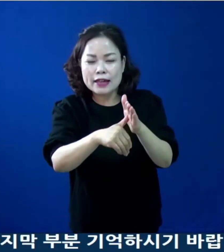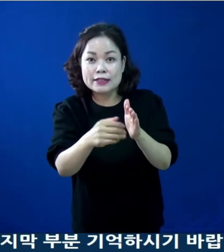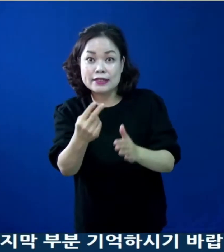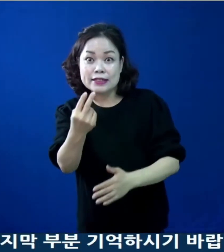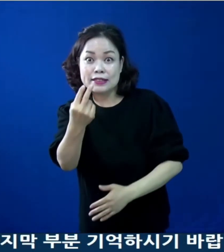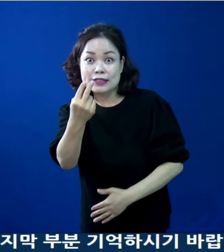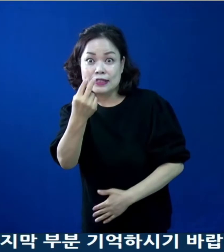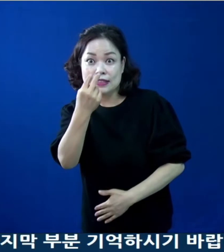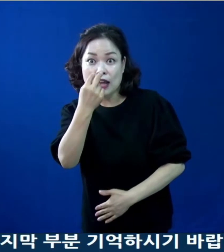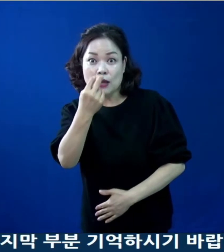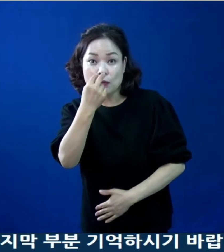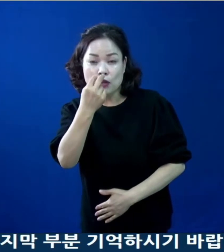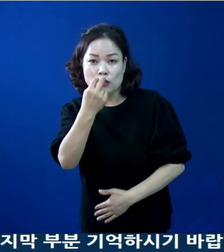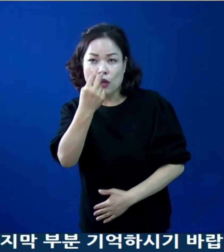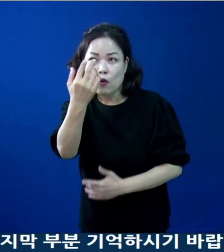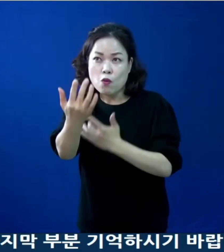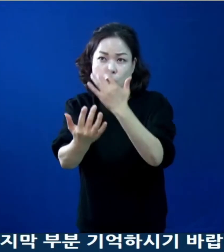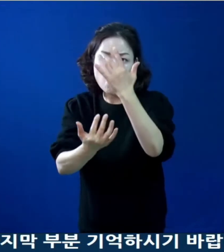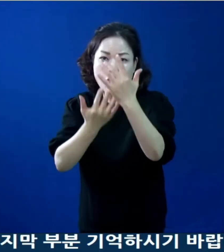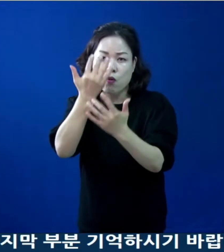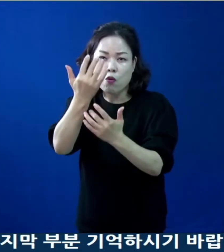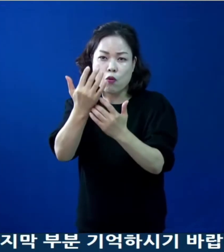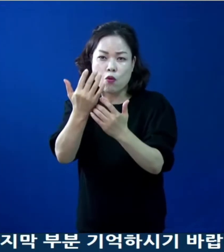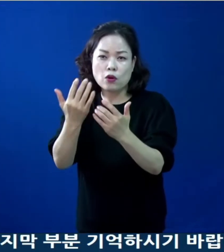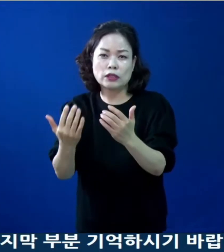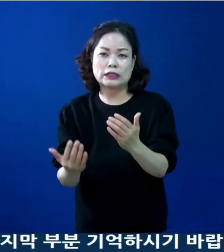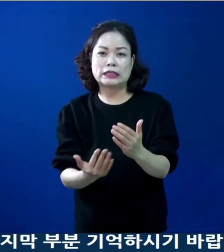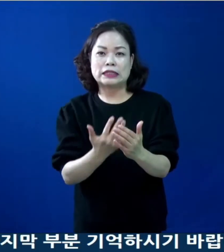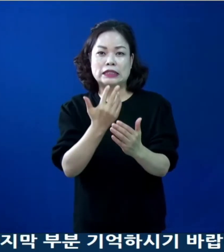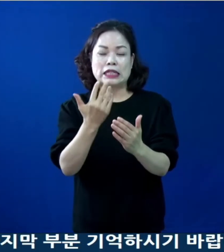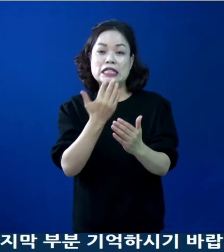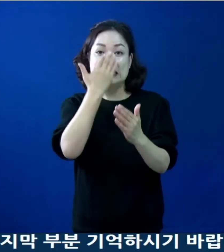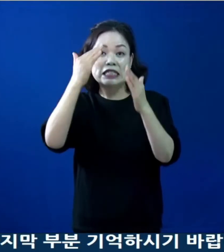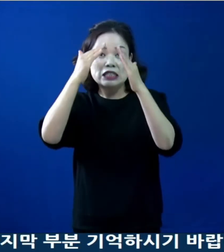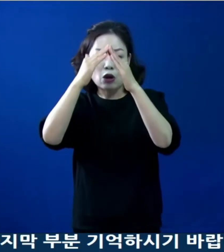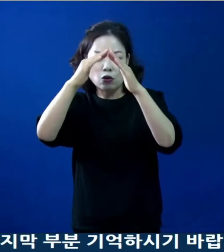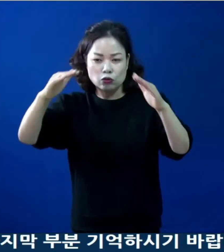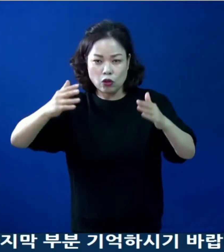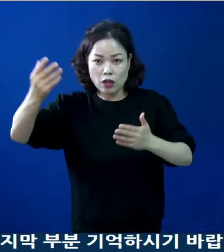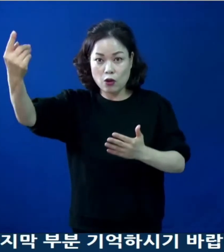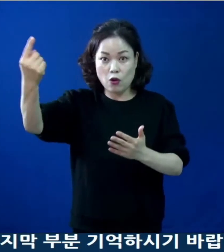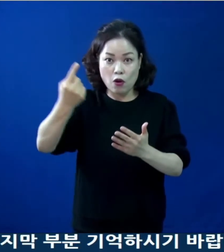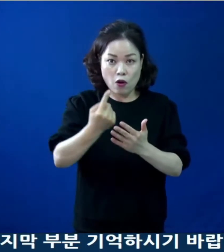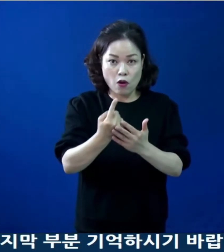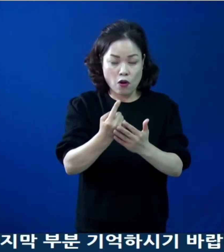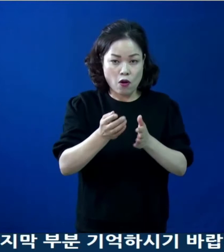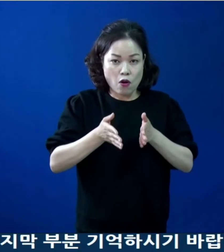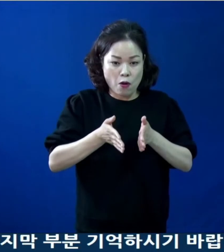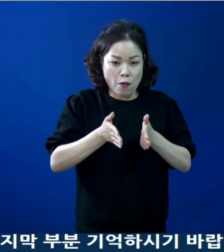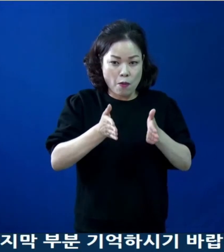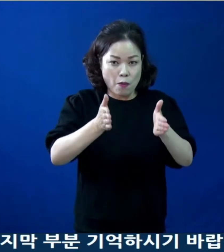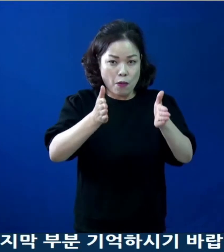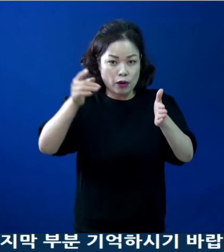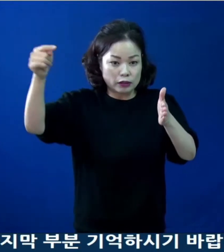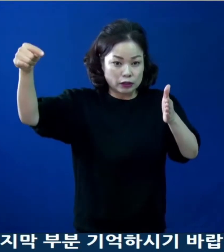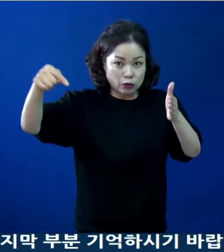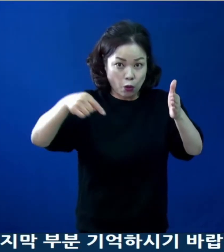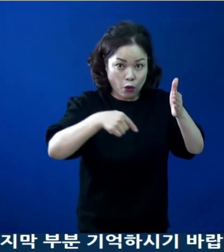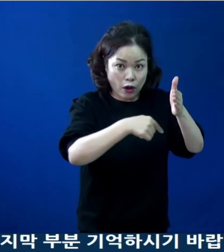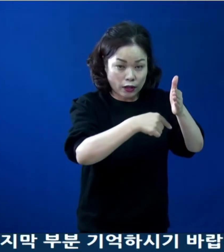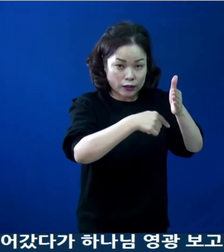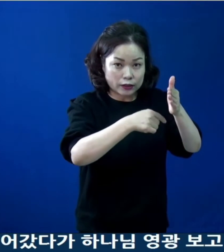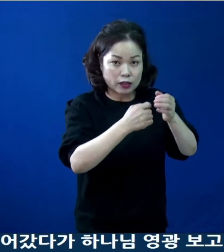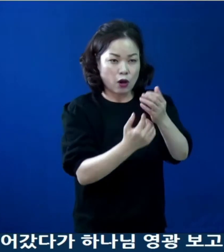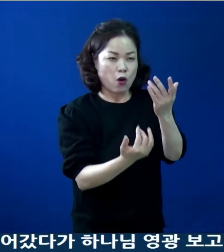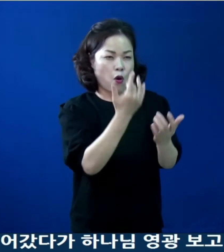생명의 불이 아마 지성소로부터 나온 것으로 추정이 되는데, 번제단까지 내성소를 통과하여 나와서